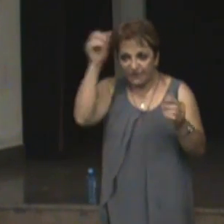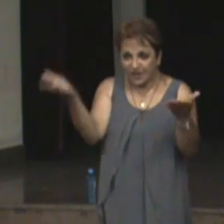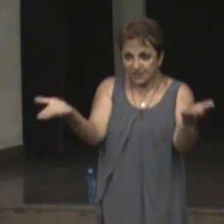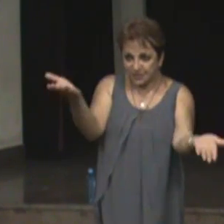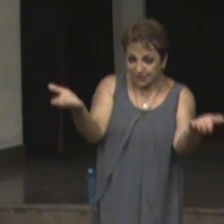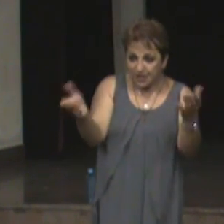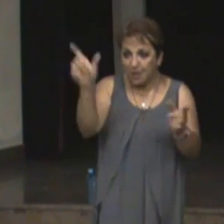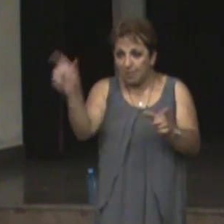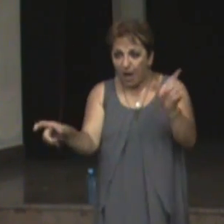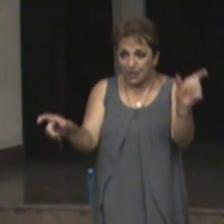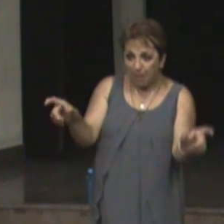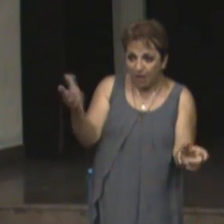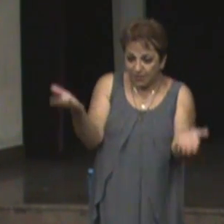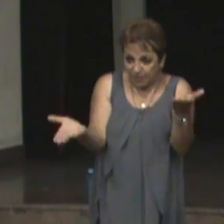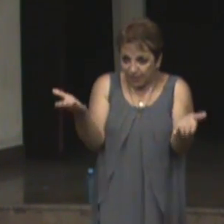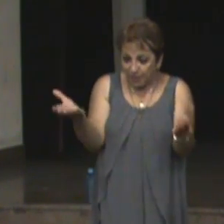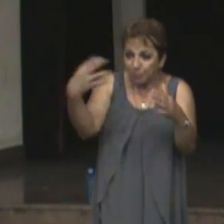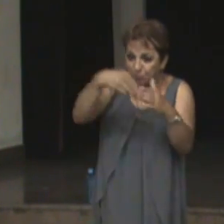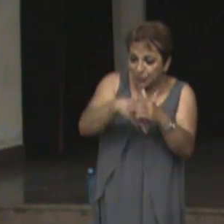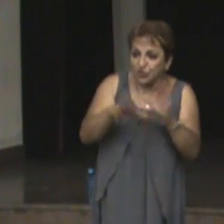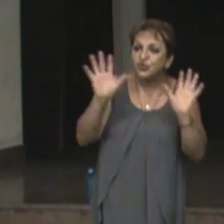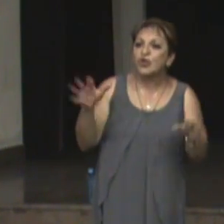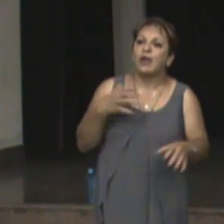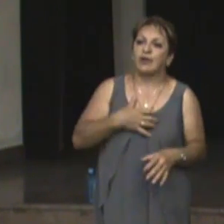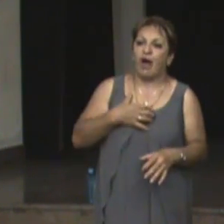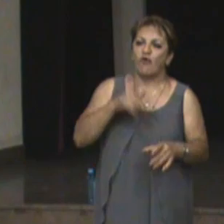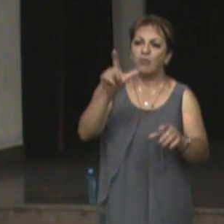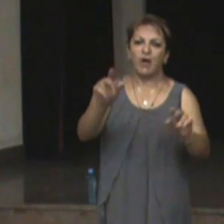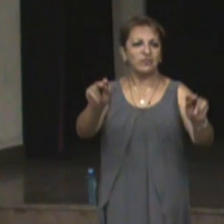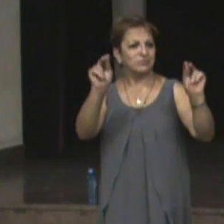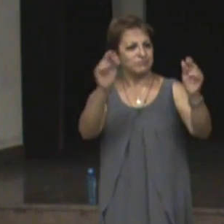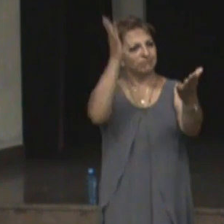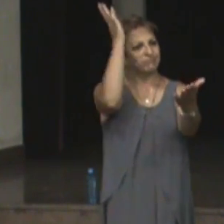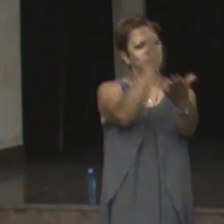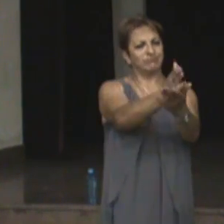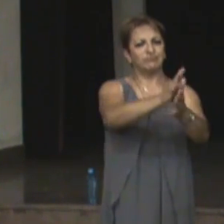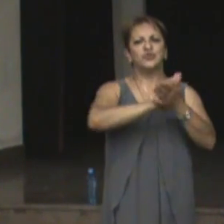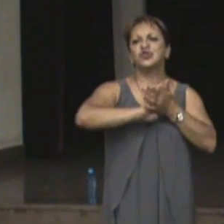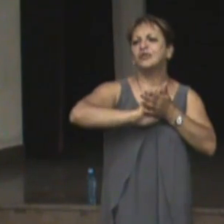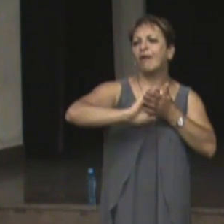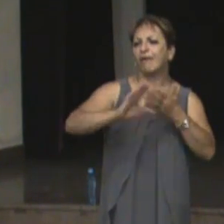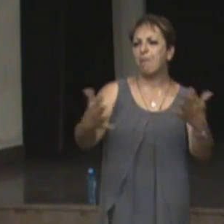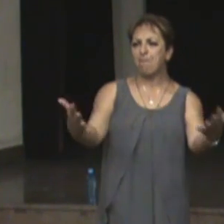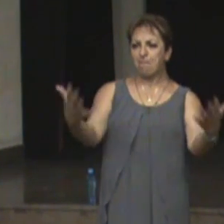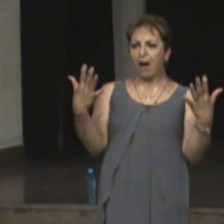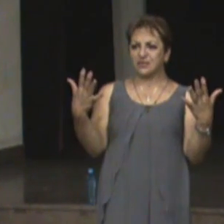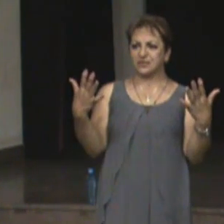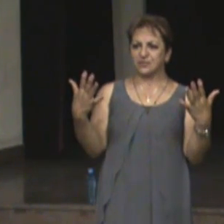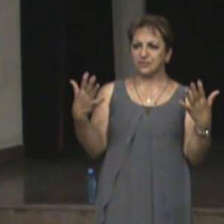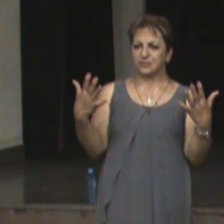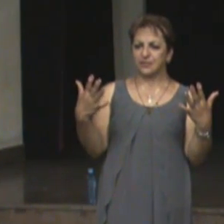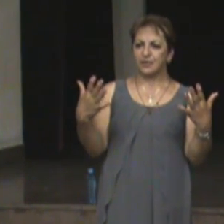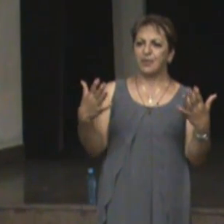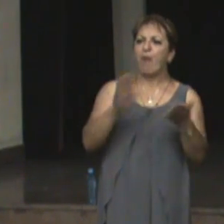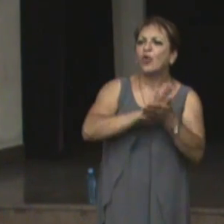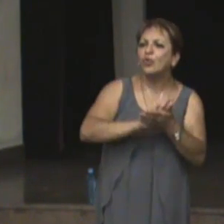մարդ ու մարդ հարաբերության մեջ, շատ կարևոր է շիտակ լինելը, պարզ լինելը, իրեն իրենց անուններով